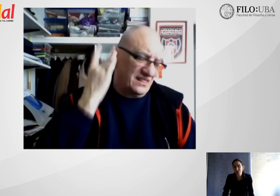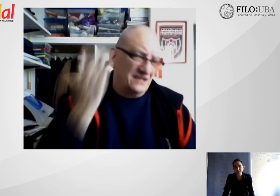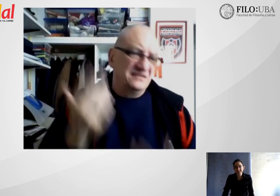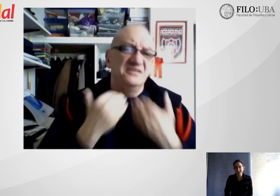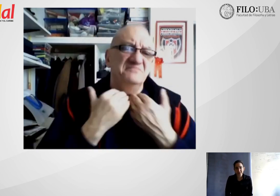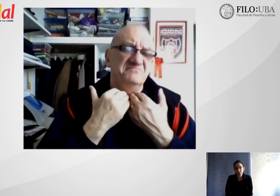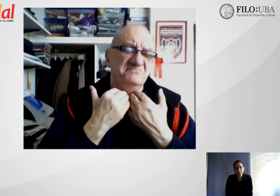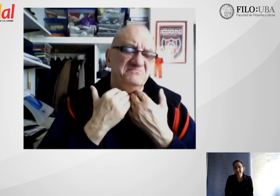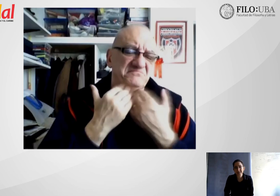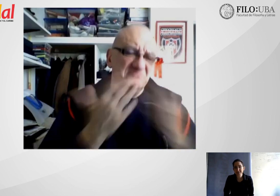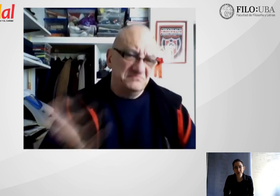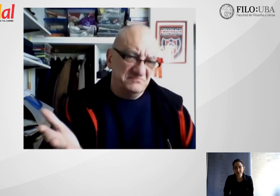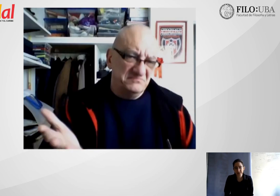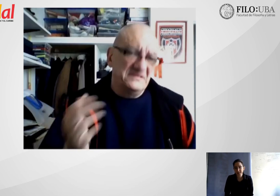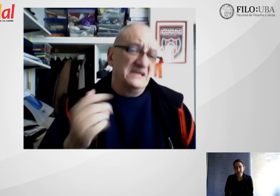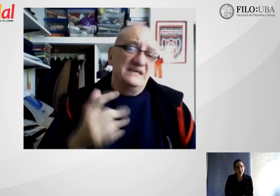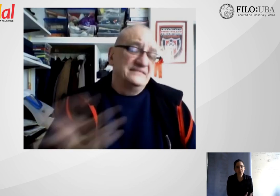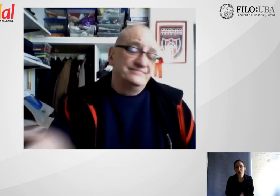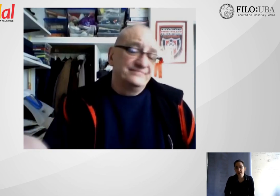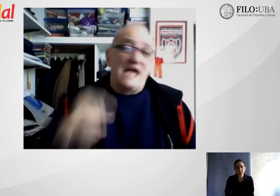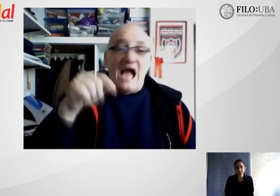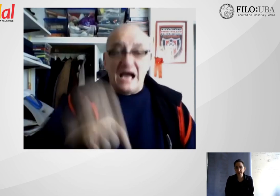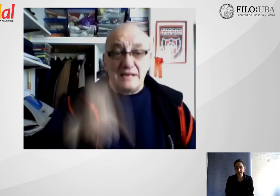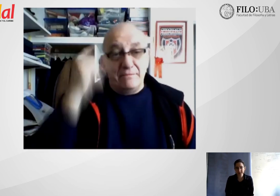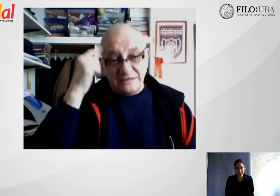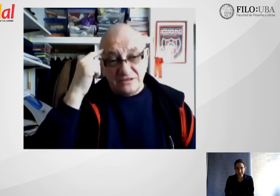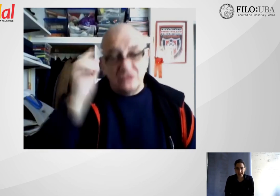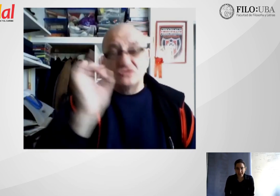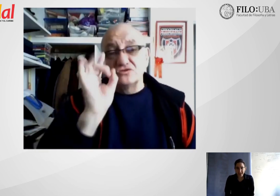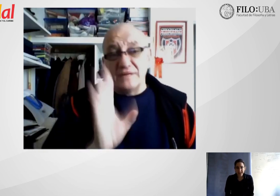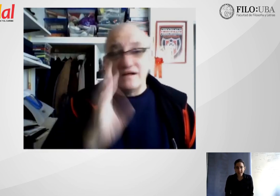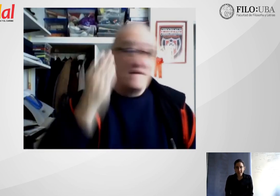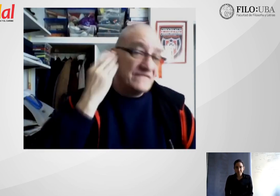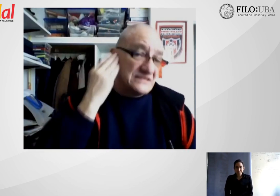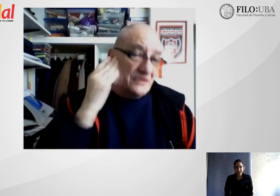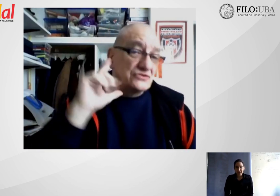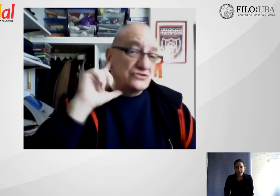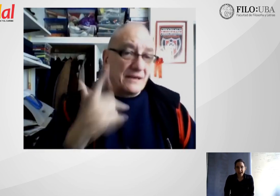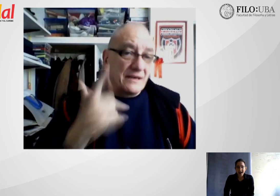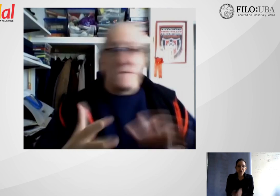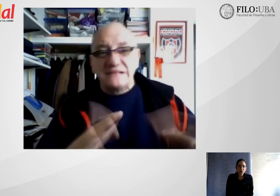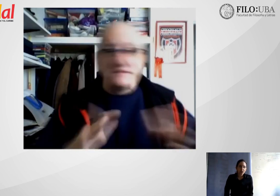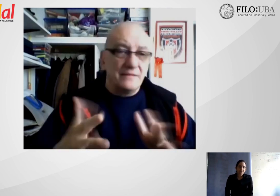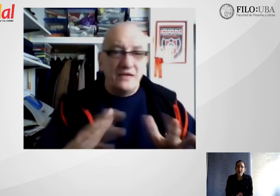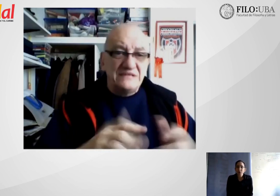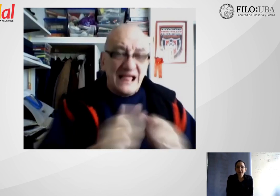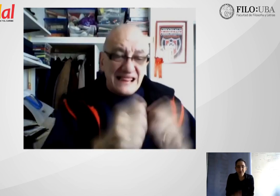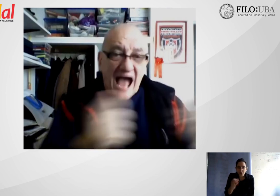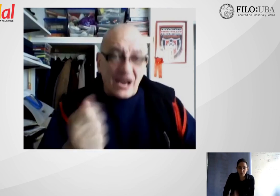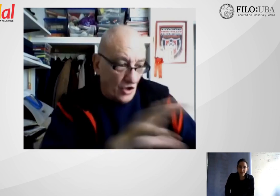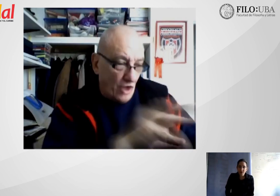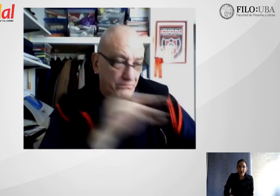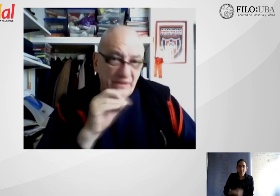nos escuchan, no nos prestan atención. Es como si no les importara. Y nosotros ahora,